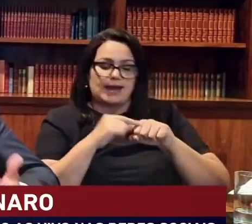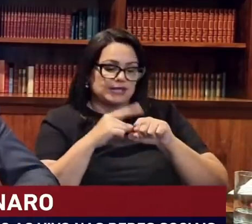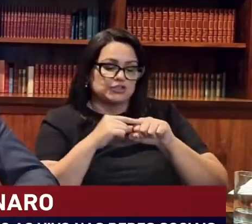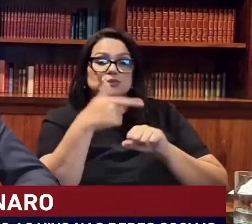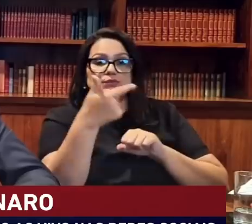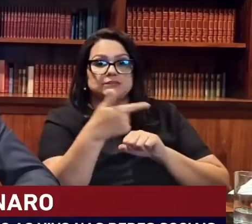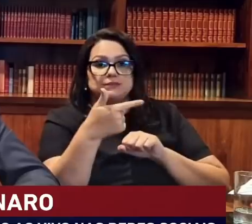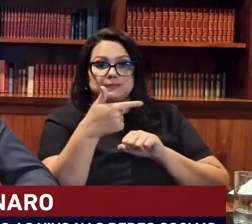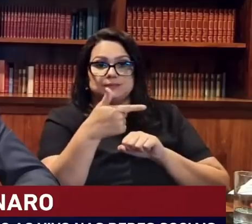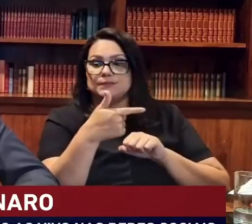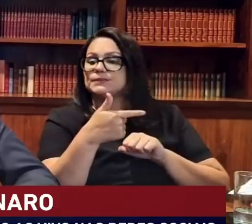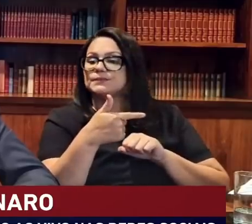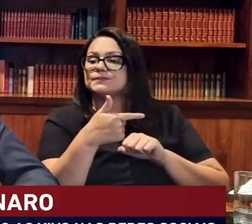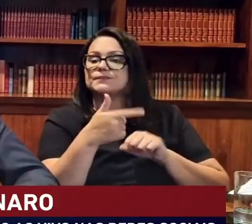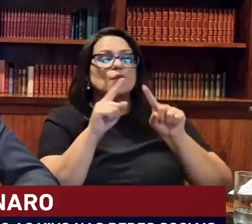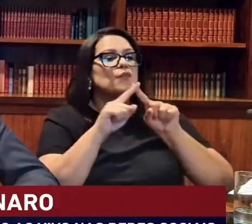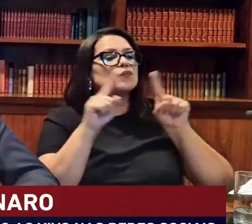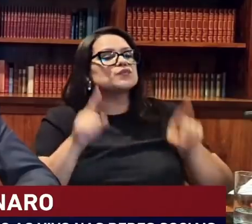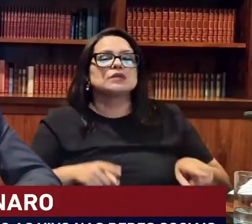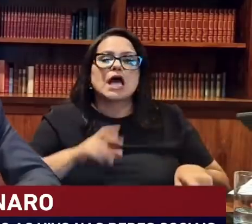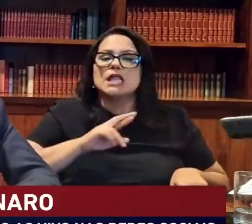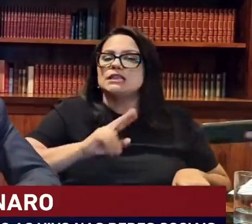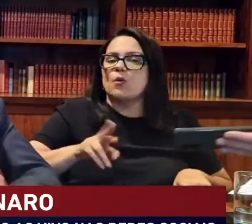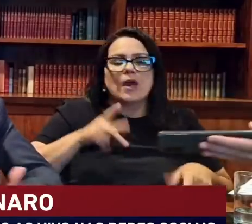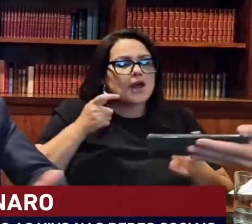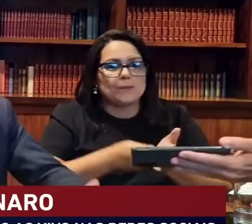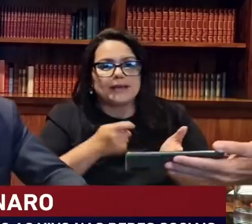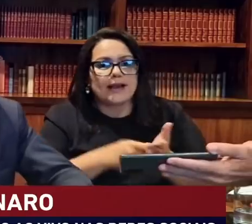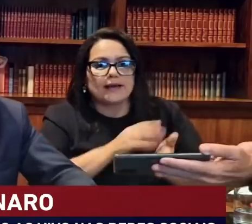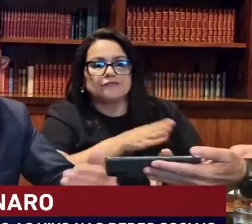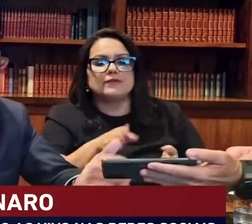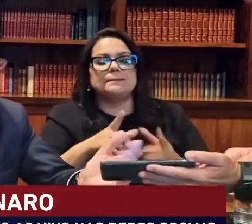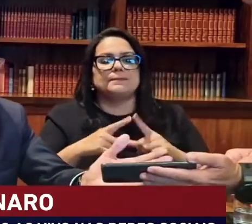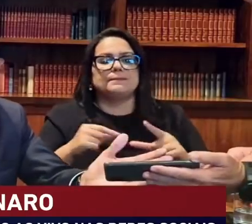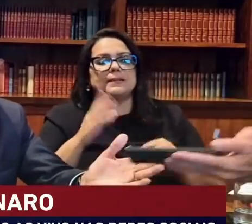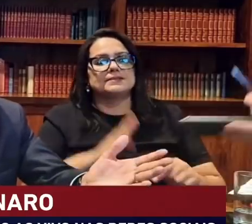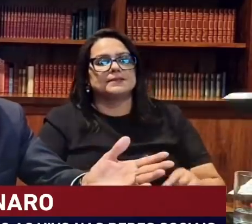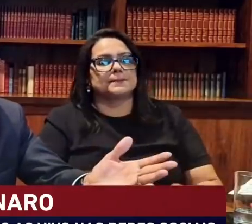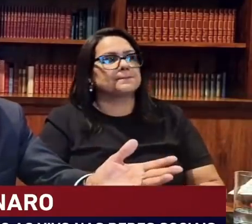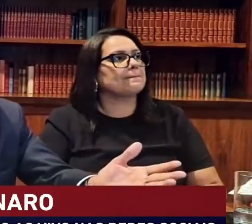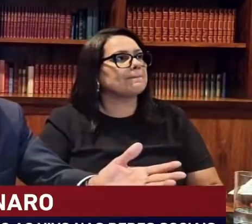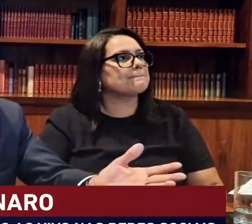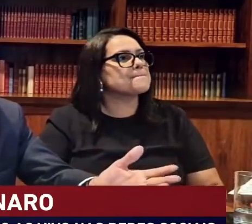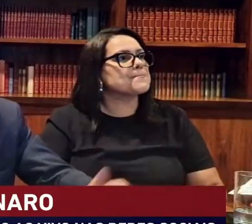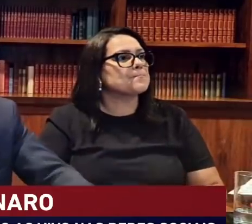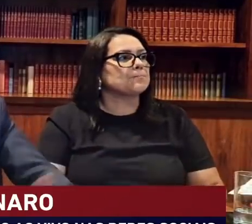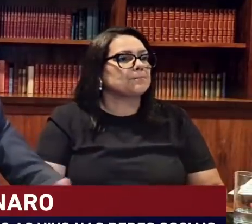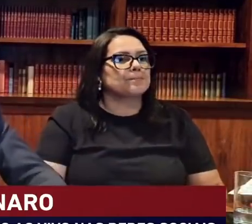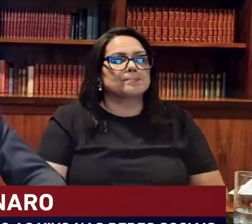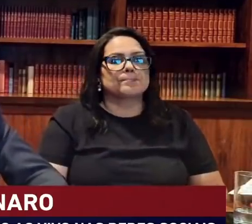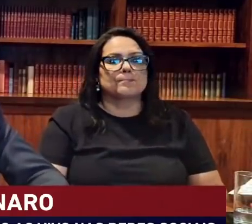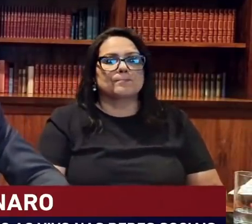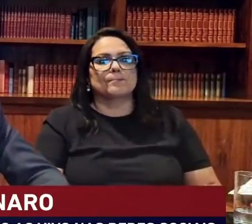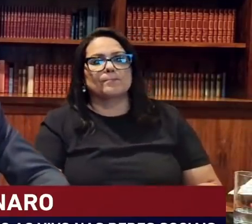Artigo 2º. O servidor não é obrigado a estar em Brasília. E a posse, vê se está escrito comissão, pode tomar posse por